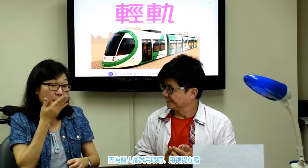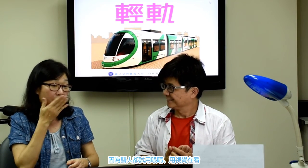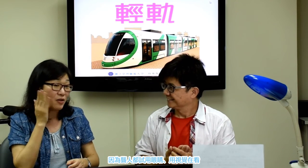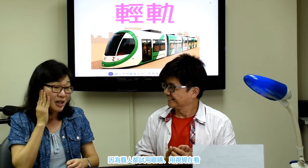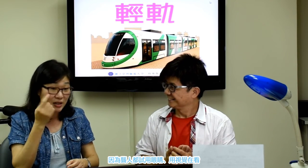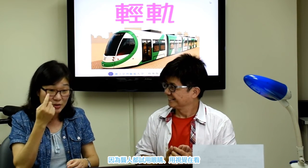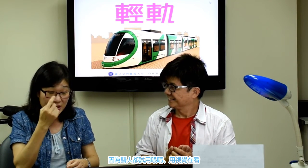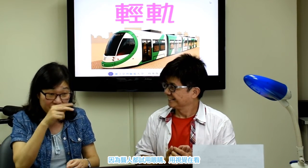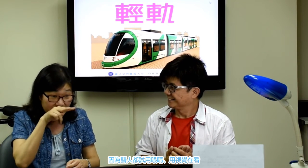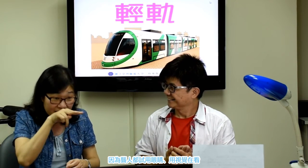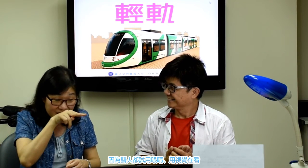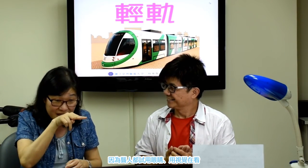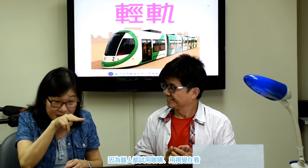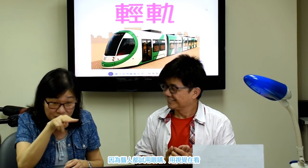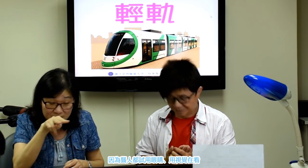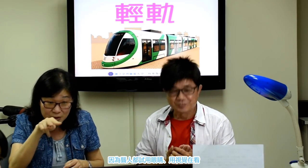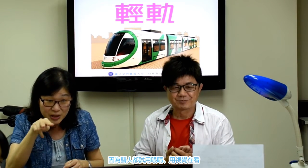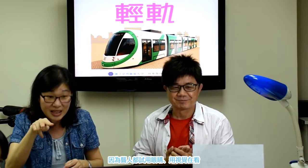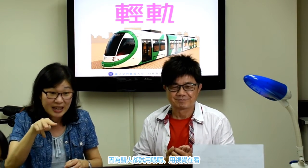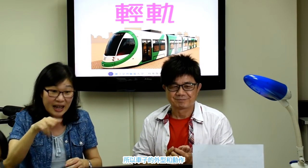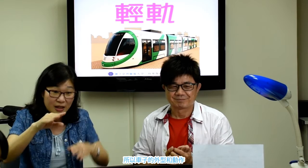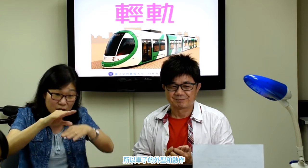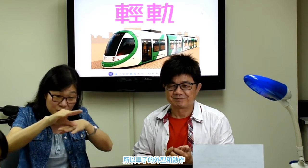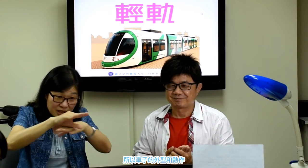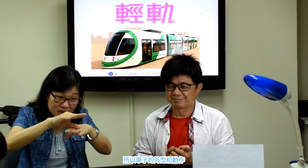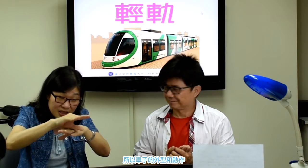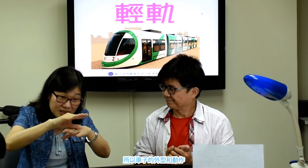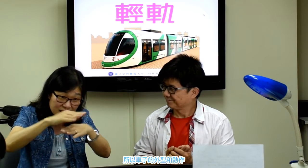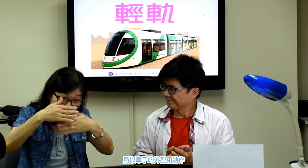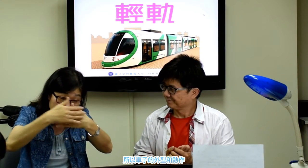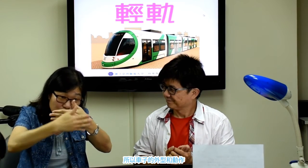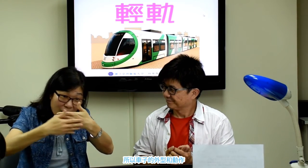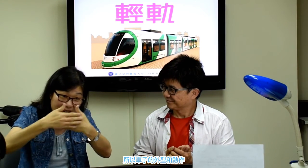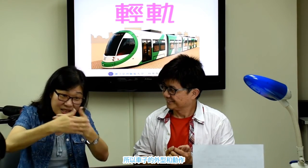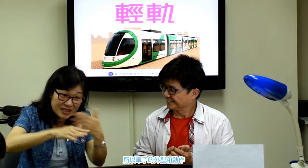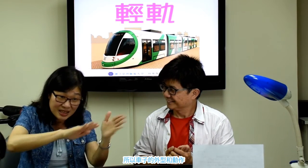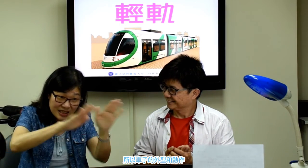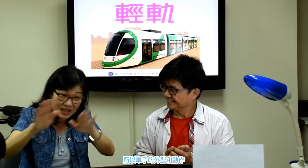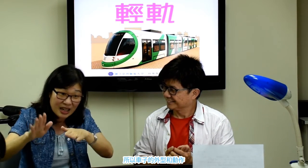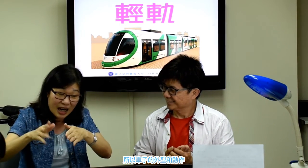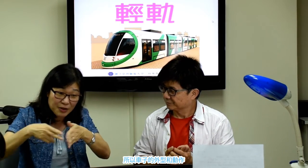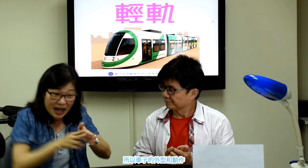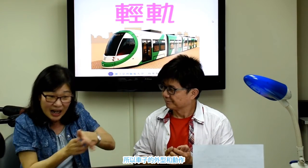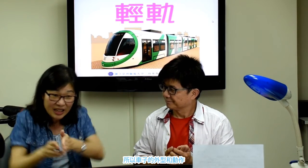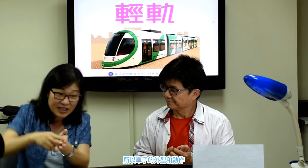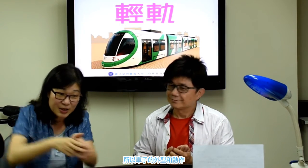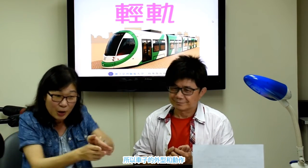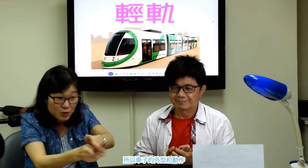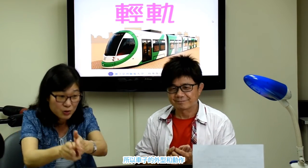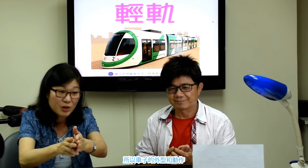聋人都是用眼睛、用视觉在看，所以车子的那个外形，还有它的动作，